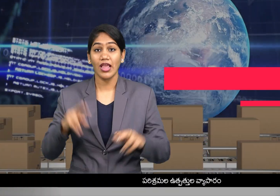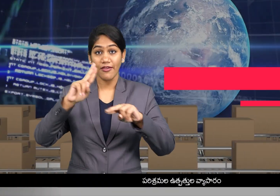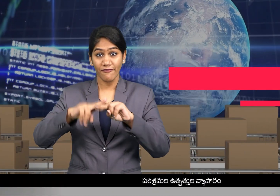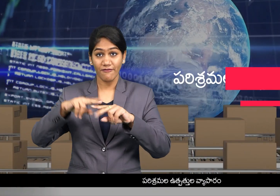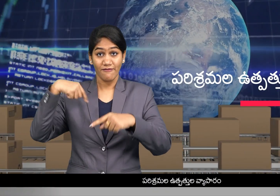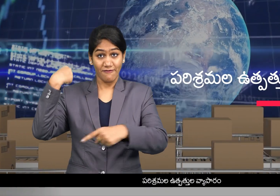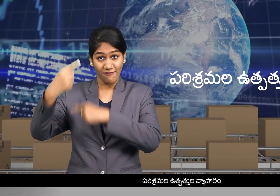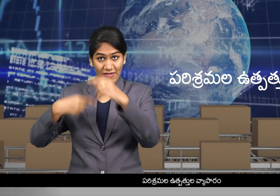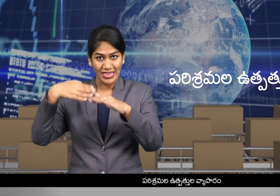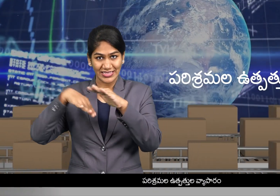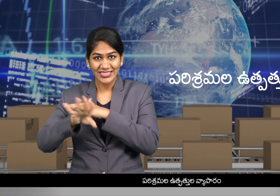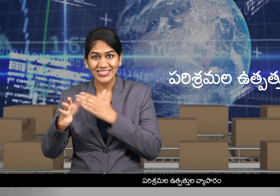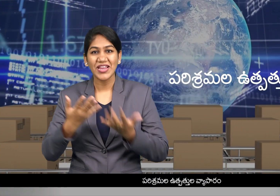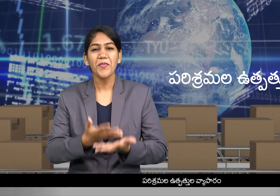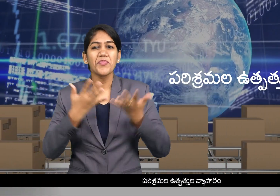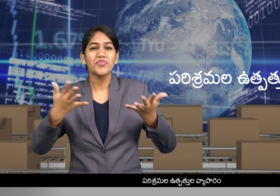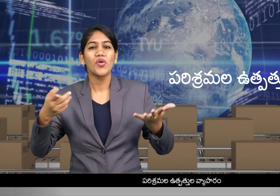పరిశ్రమల ఉత్పత్తుల వ్యాపారం.